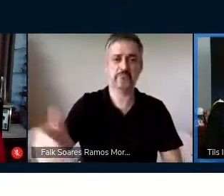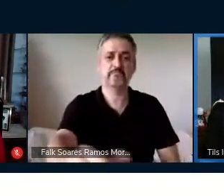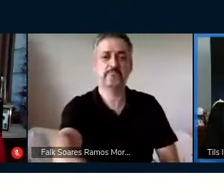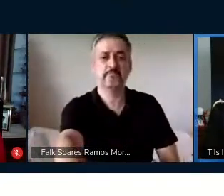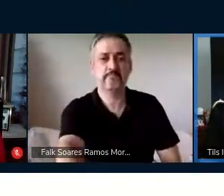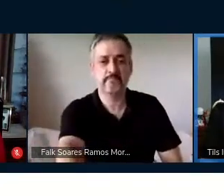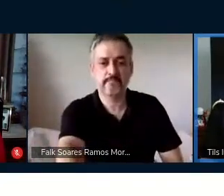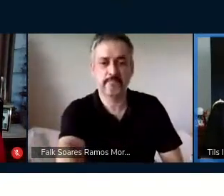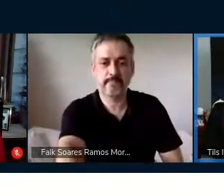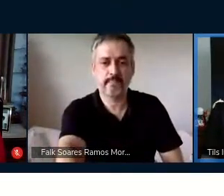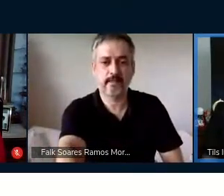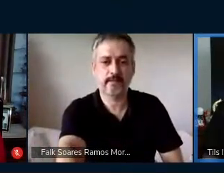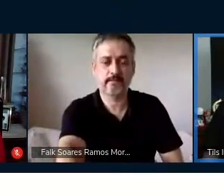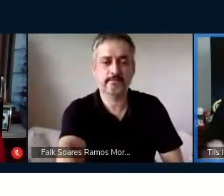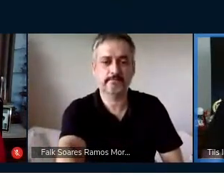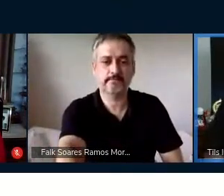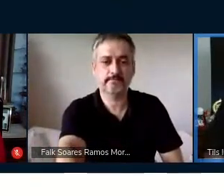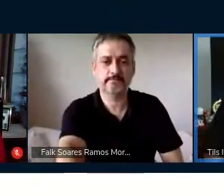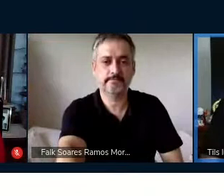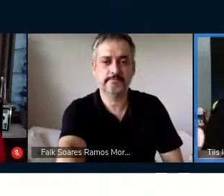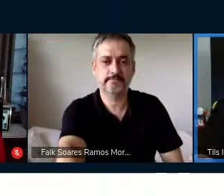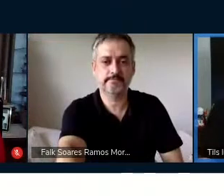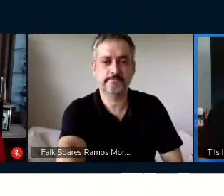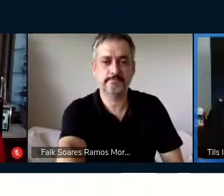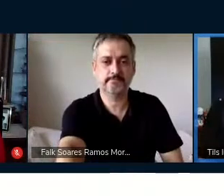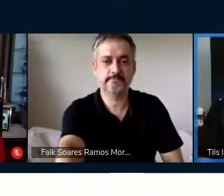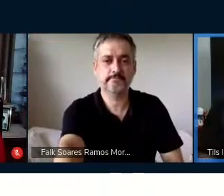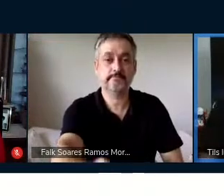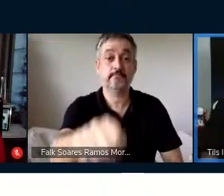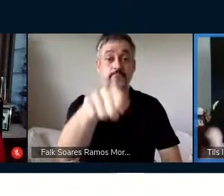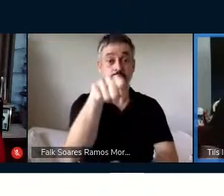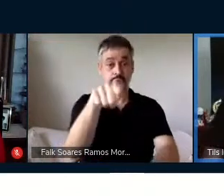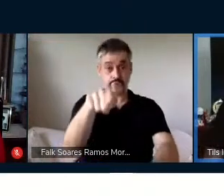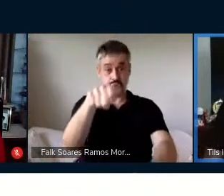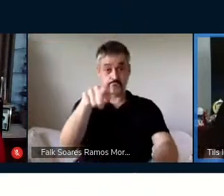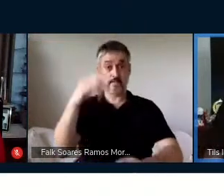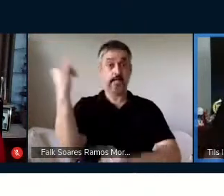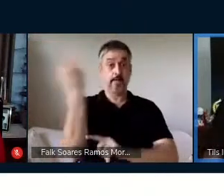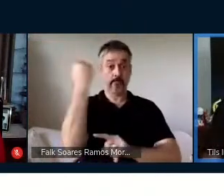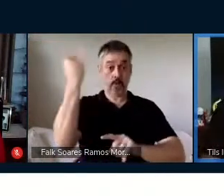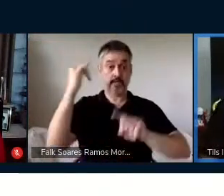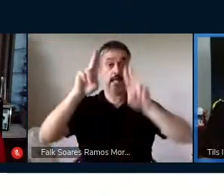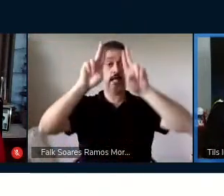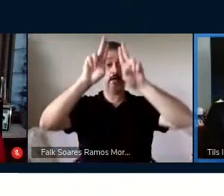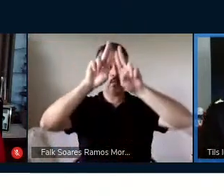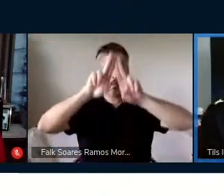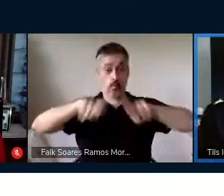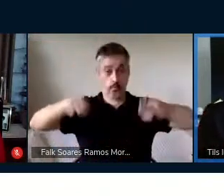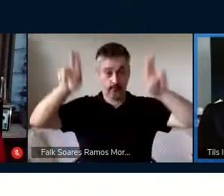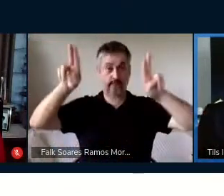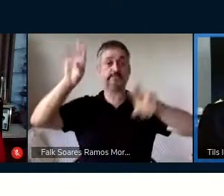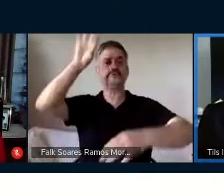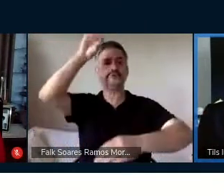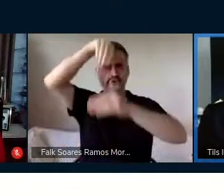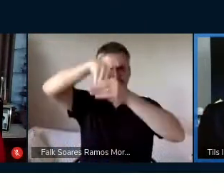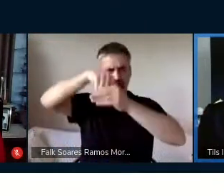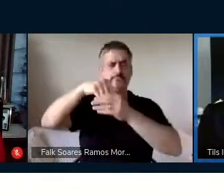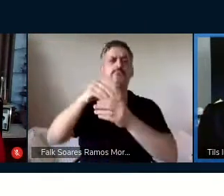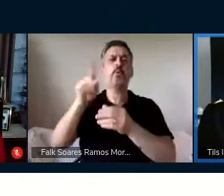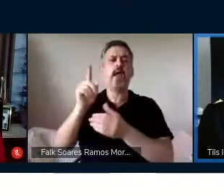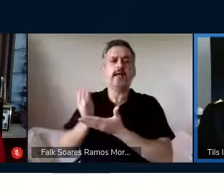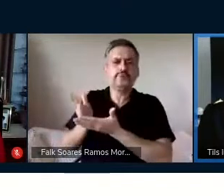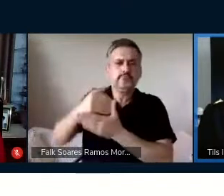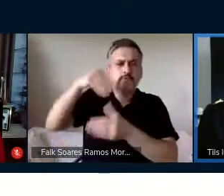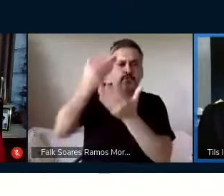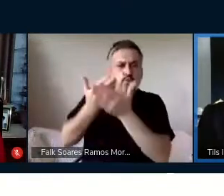objeto, novamente, como sendo se referindo à coisa e não como a estrutura da oração sintática. E aqui nós temos